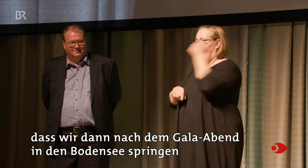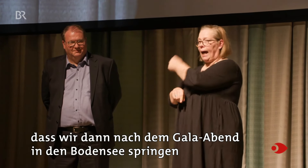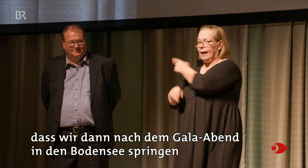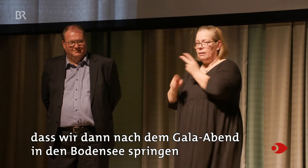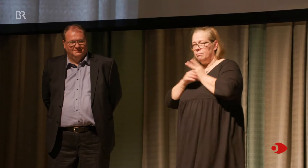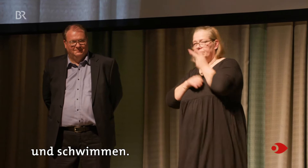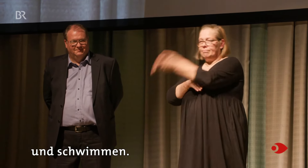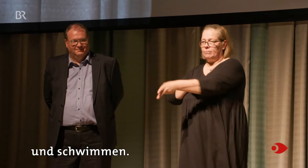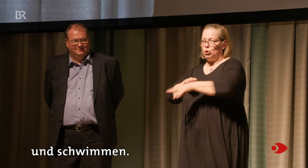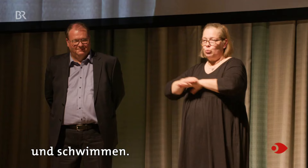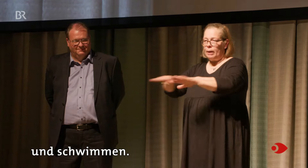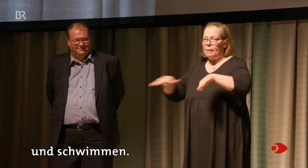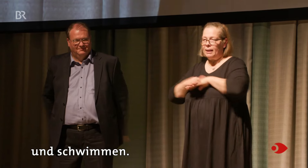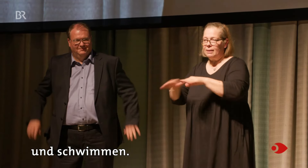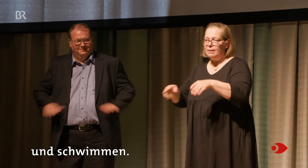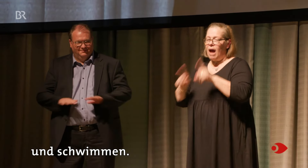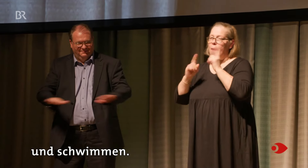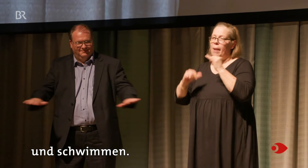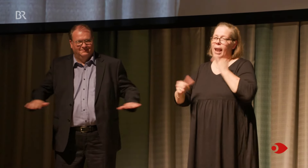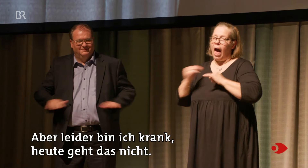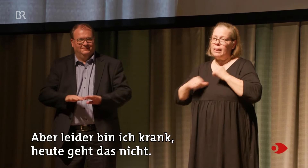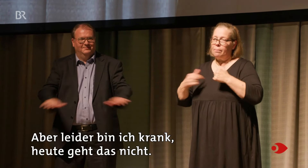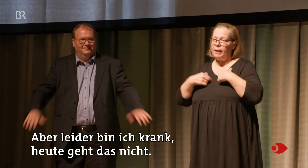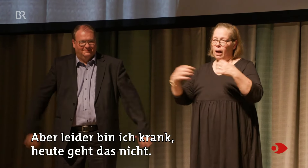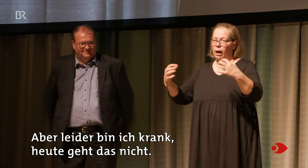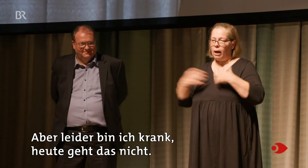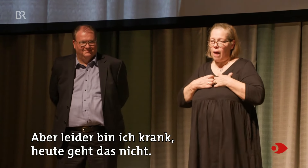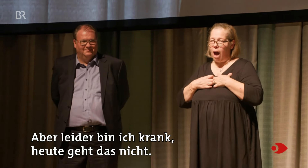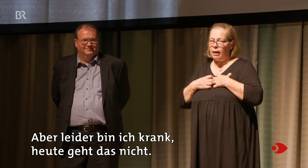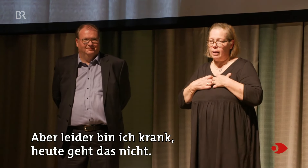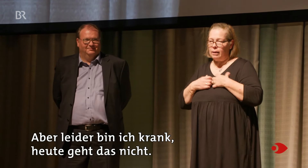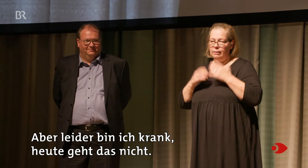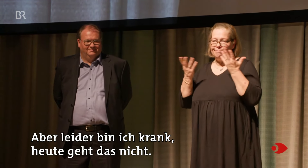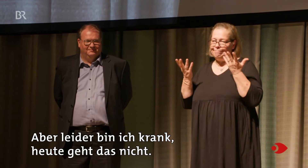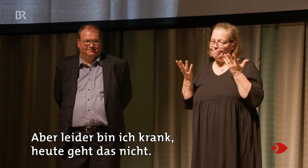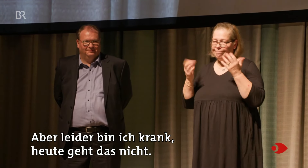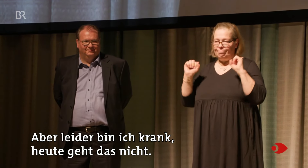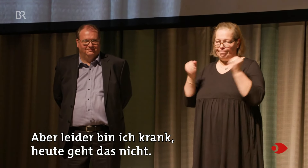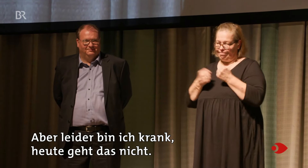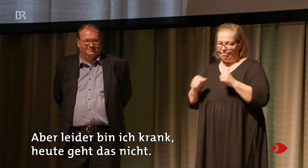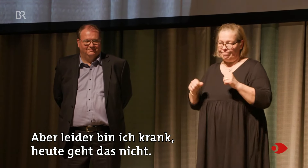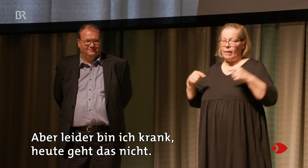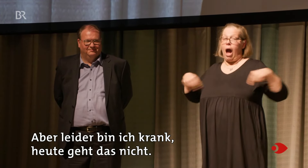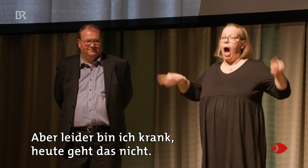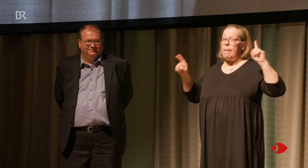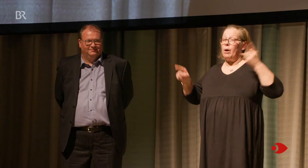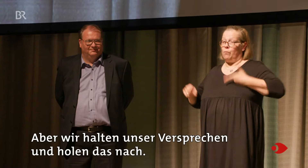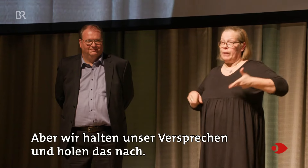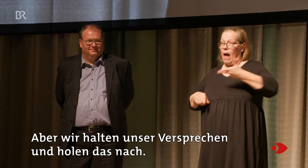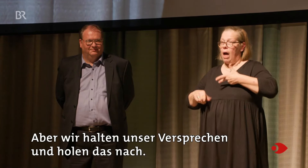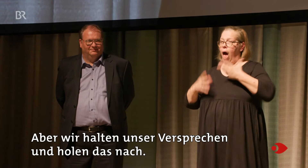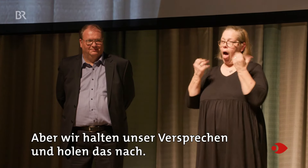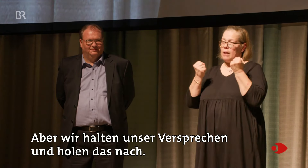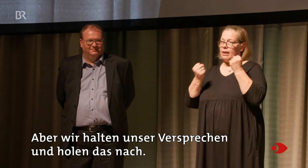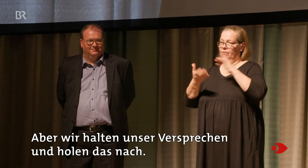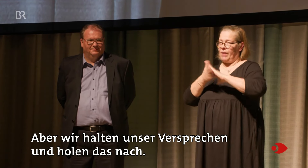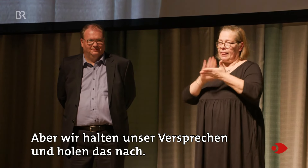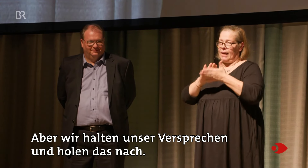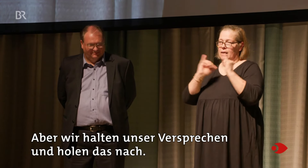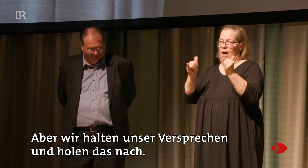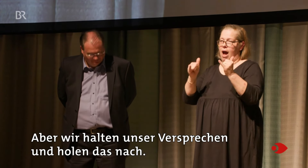den Bodensee springen und schwimmen. Aber leider bin ich krank. Heute geht das nicht. Aber wir halten